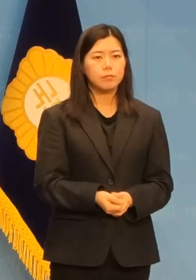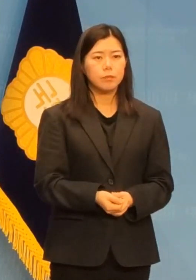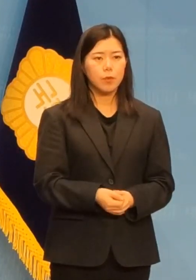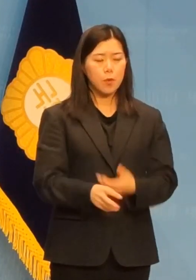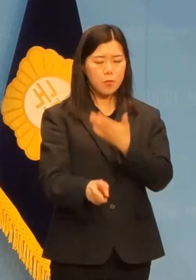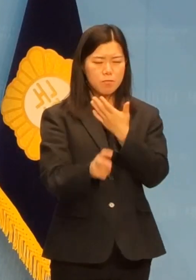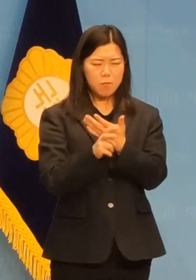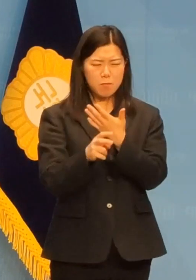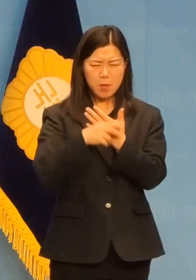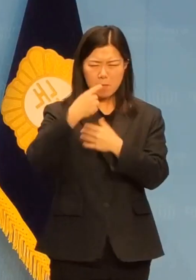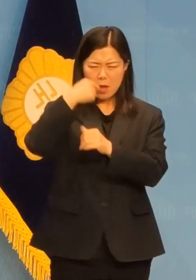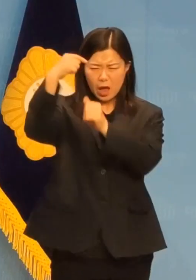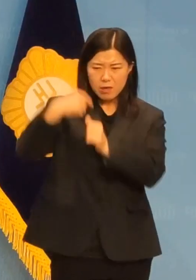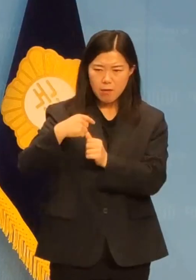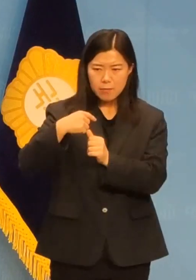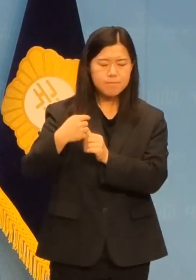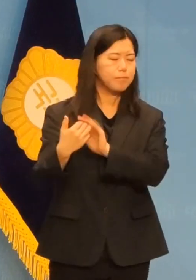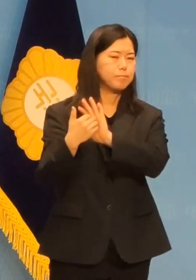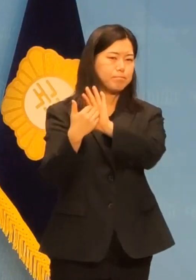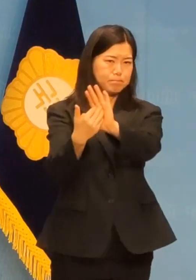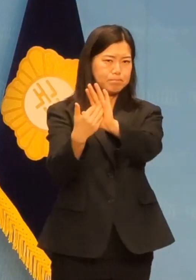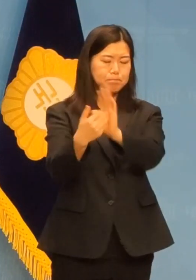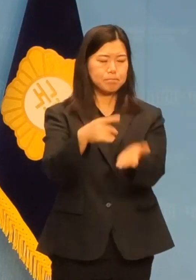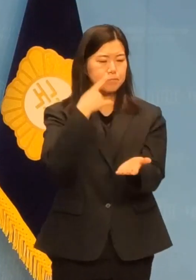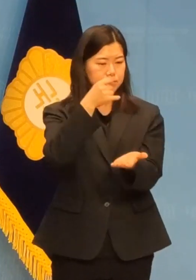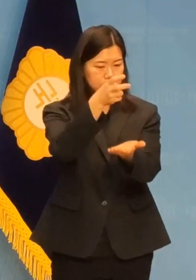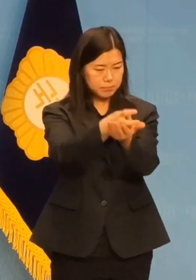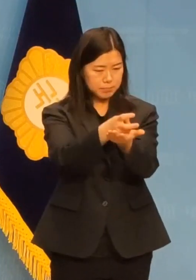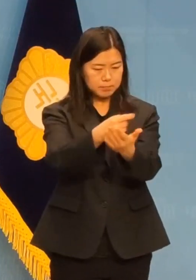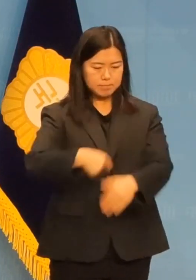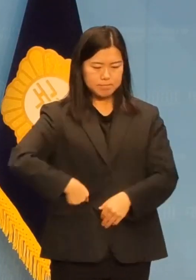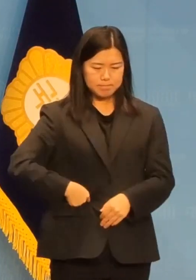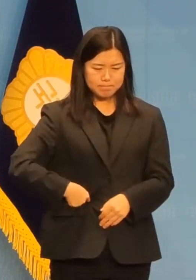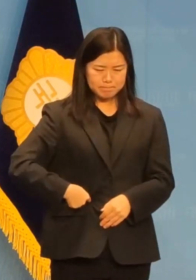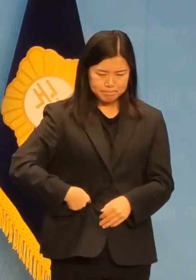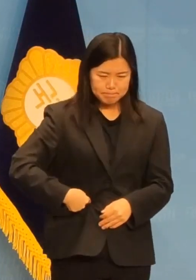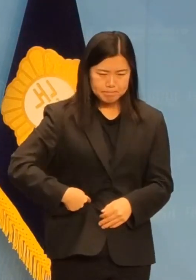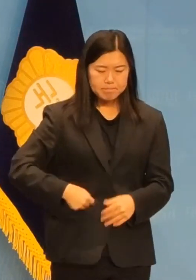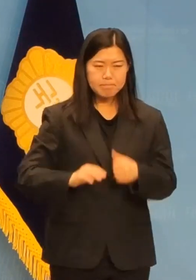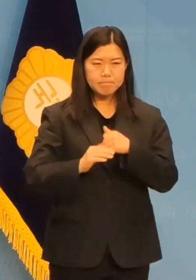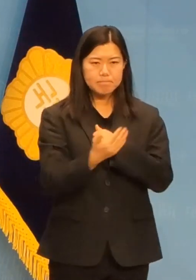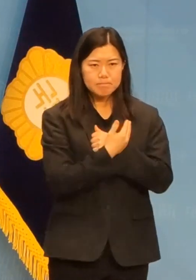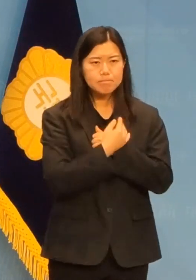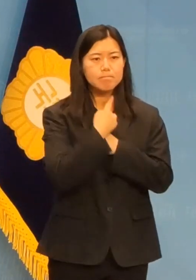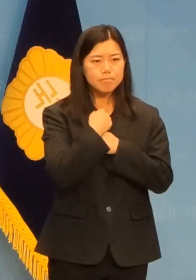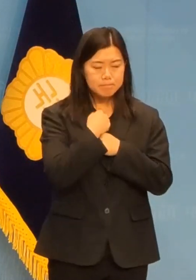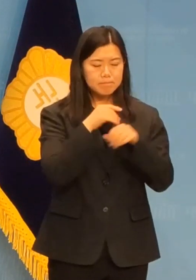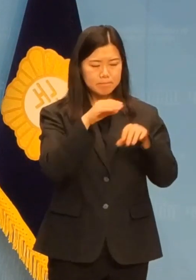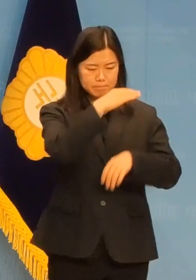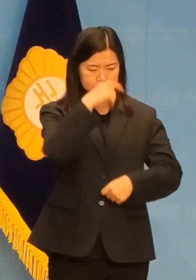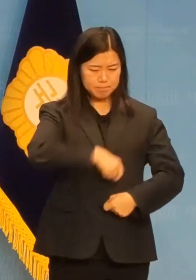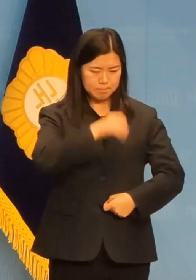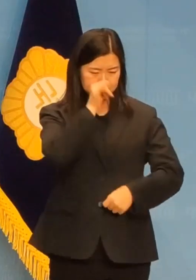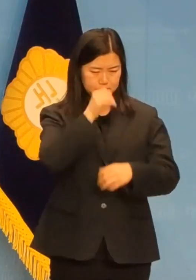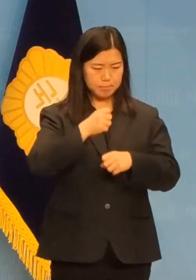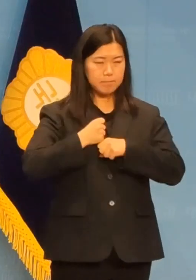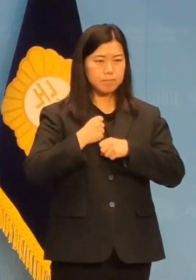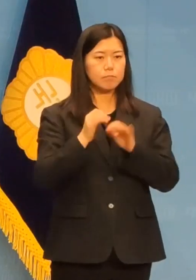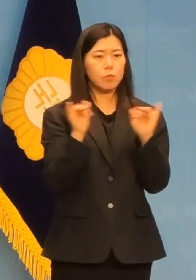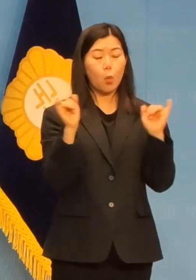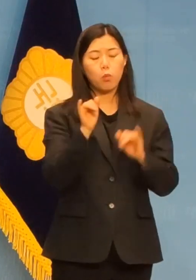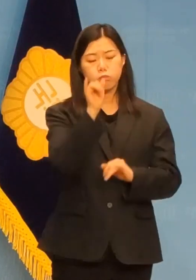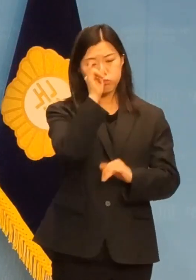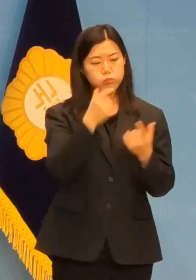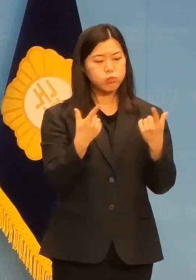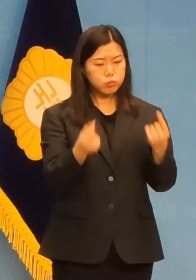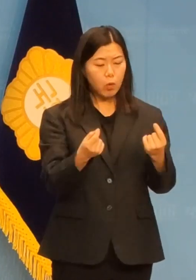불법 부당한 명령을 거부하고 헌법과 양심을 지킨 정의로운 군인들이 분명히